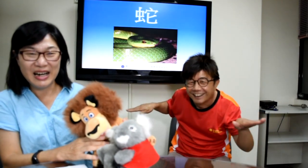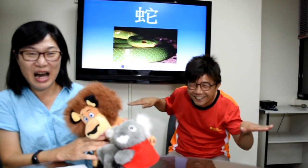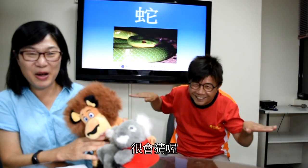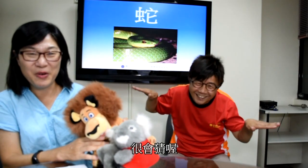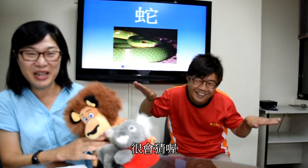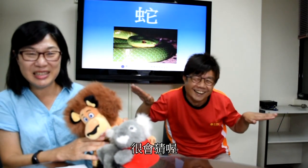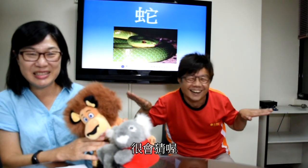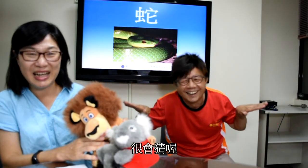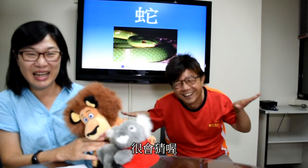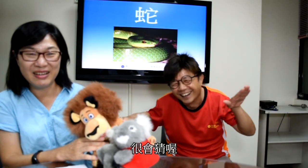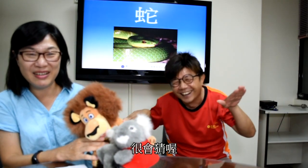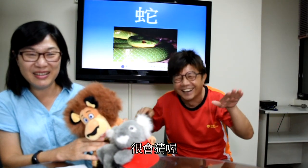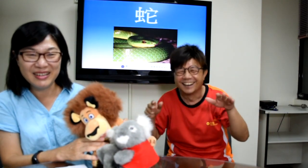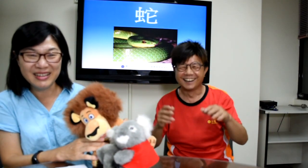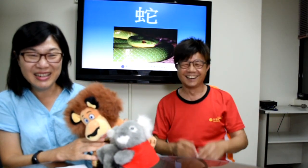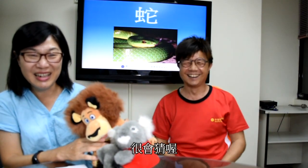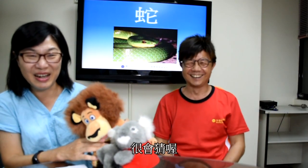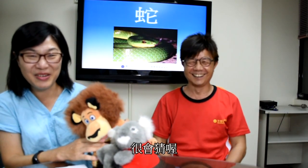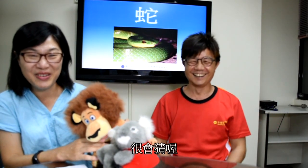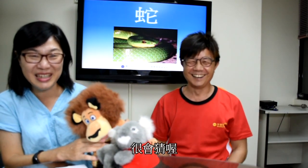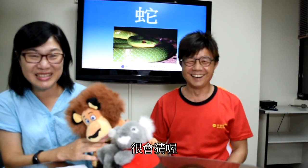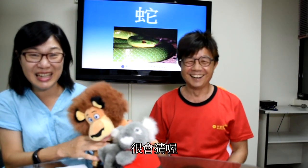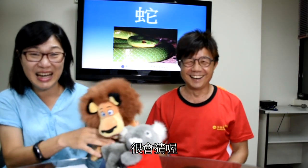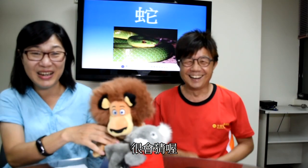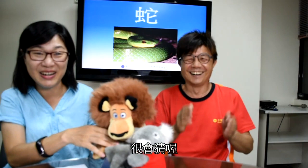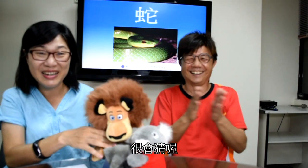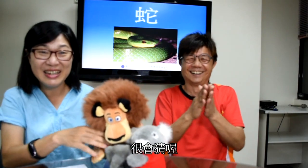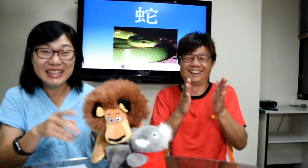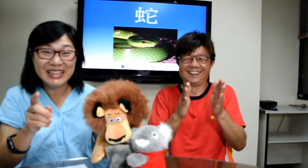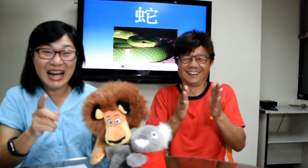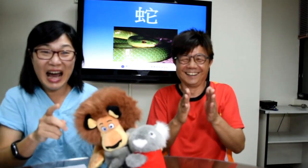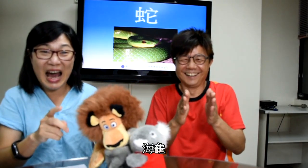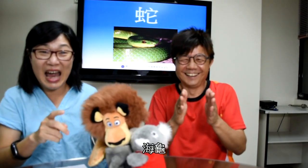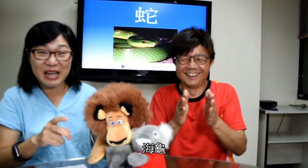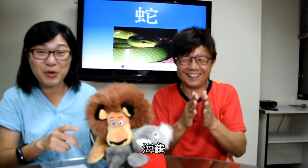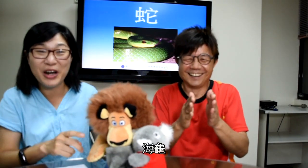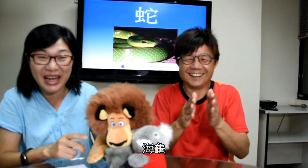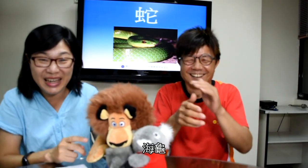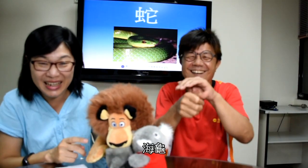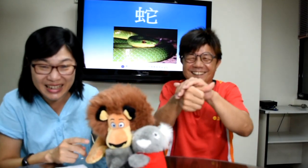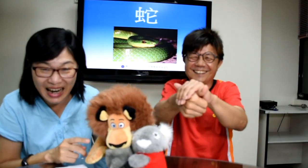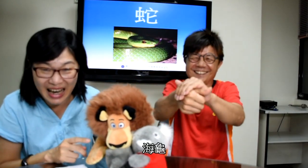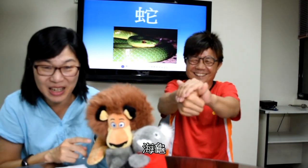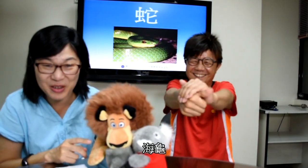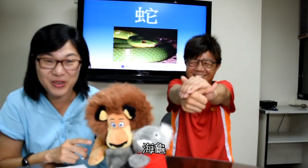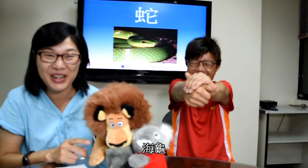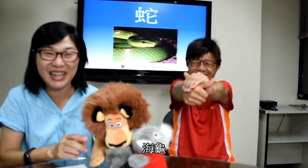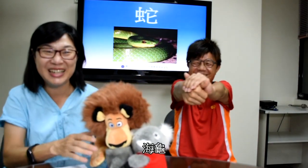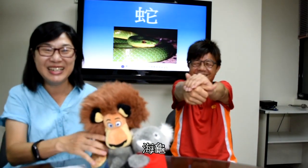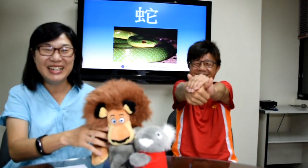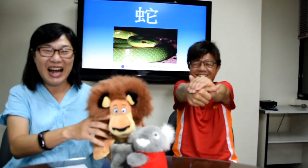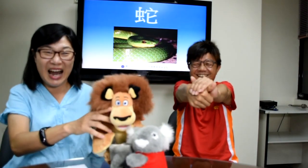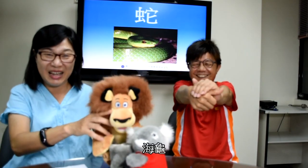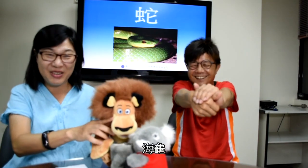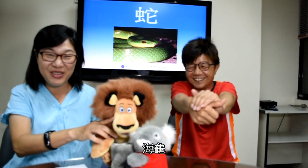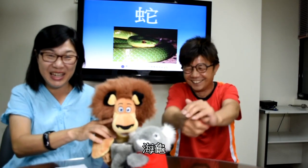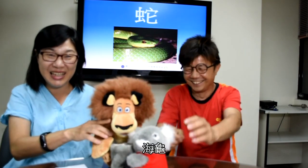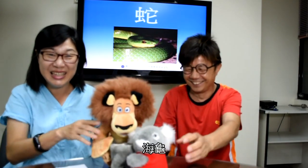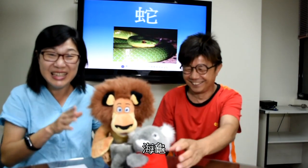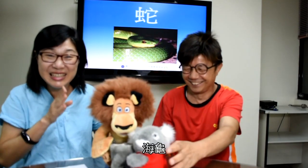很会猜哦，很会猜哦。海龟，海龟，海龟，是